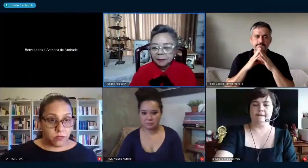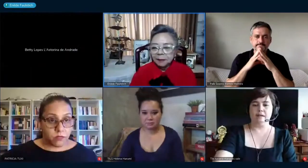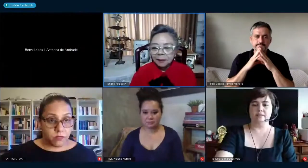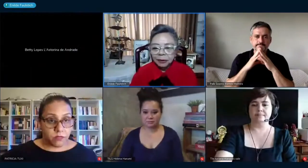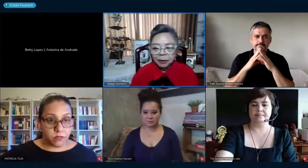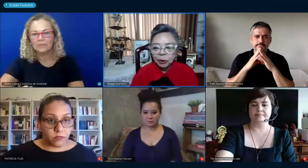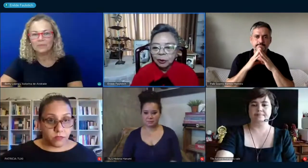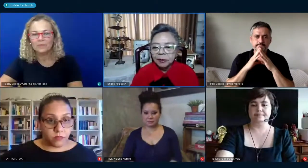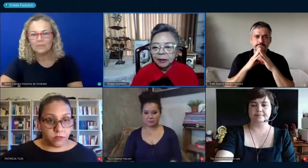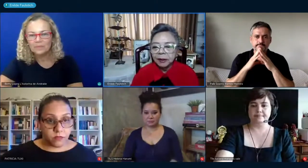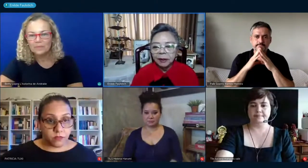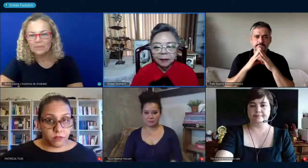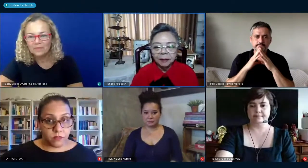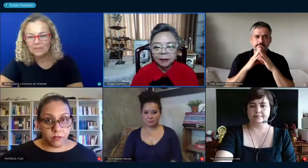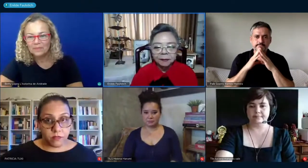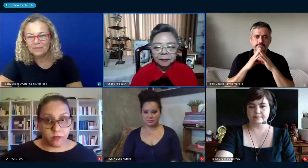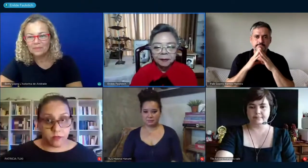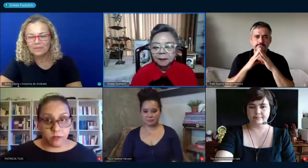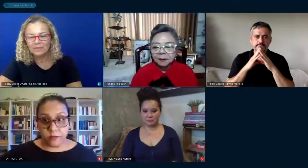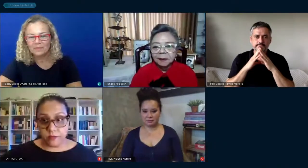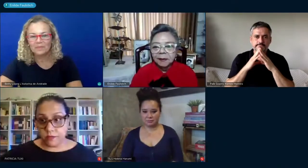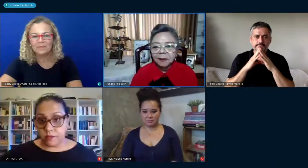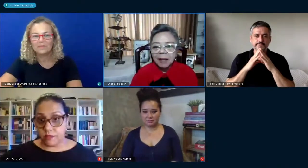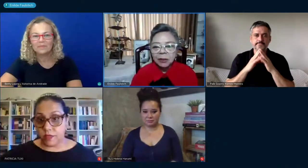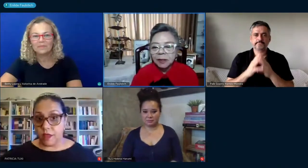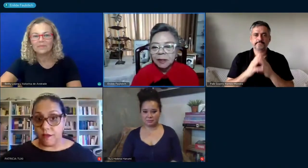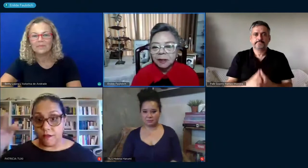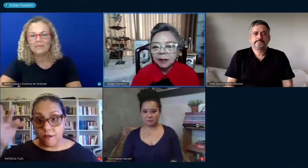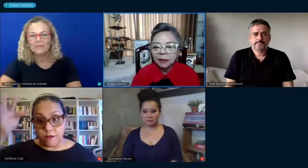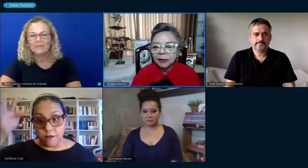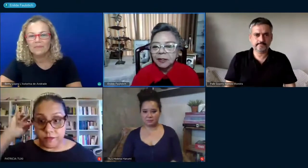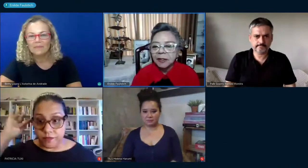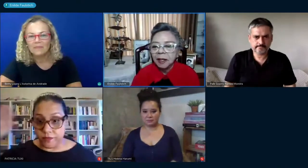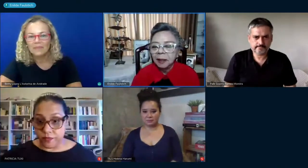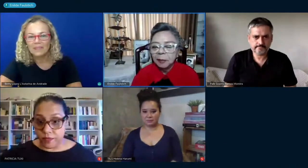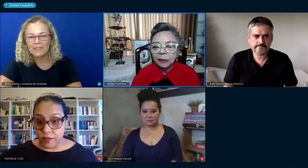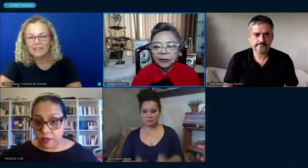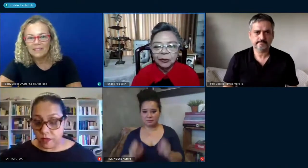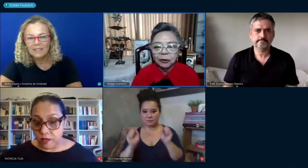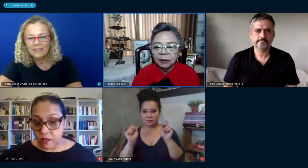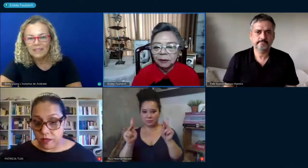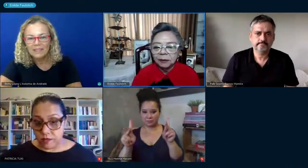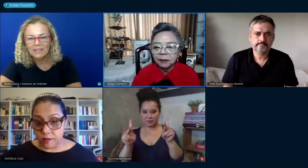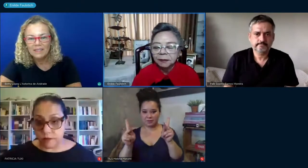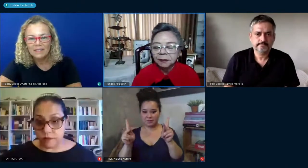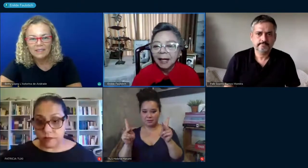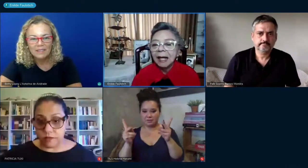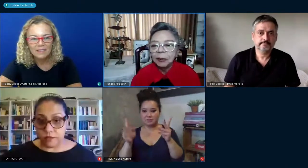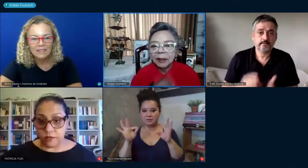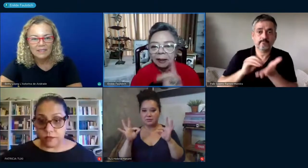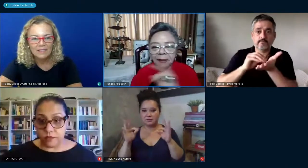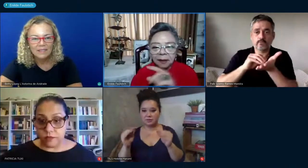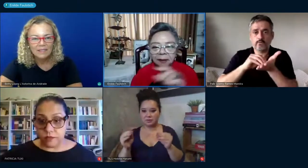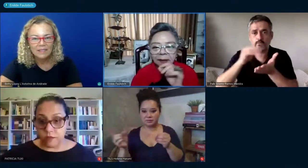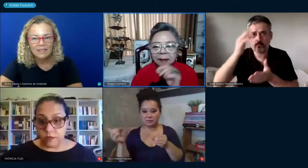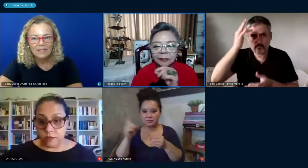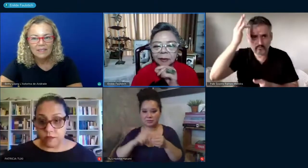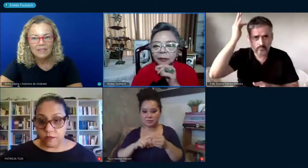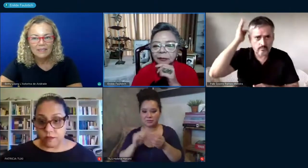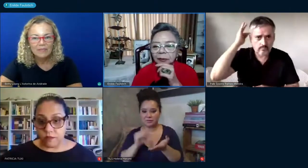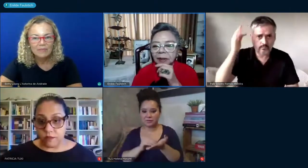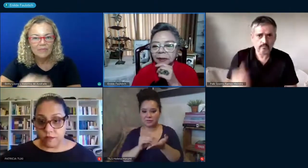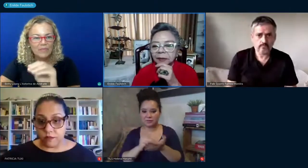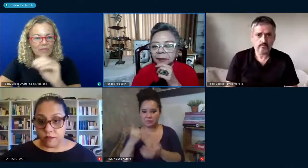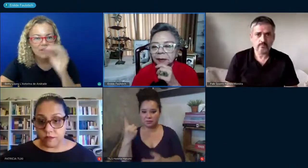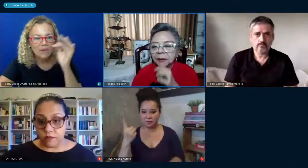Ok, estamos todos aqui? As outras, cadê a Franciele, professora? Ah, é porque ela fica